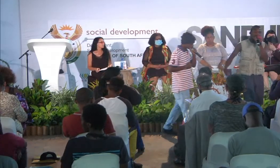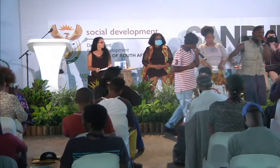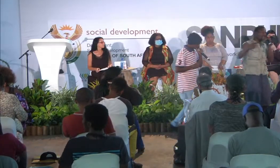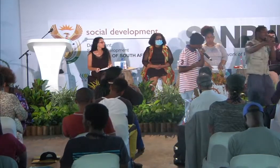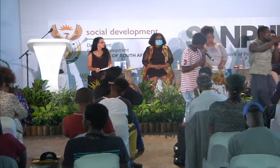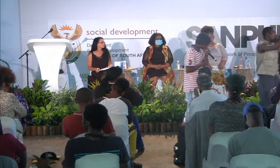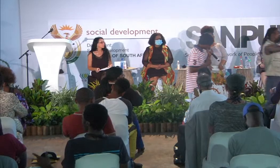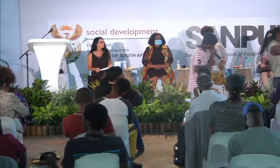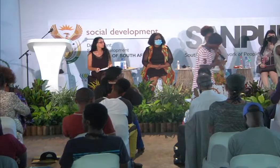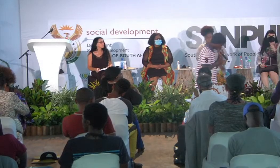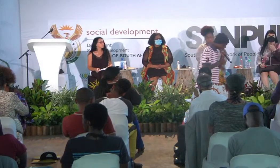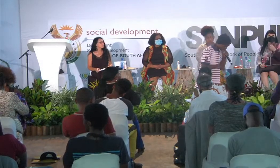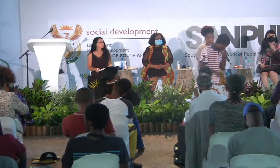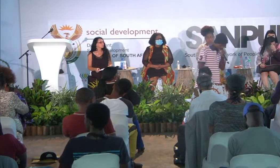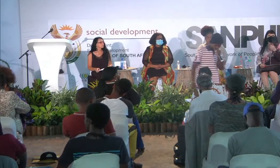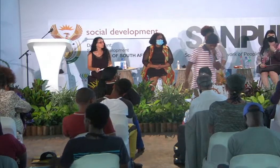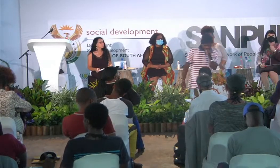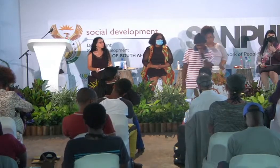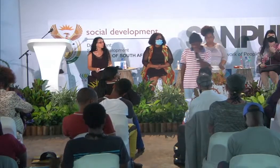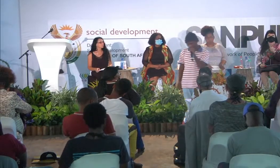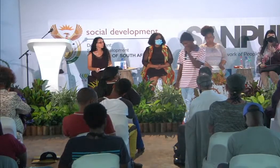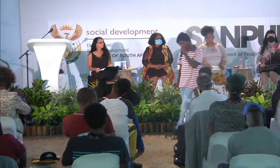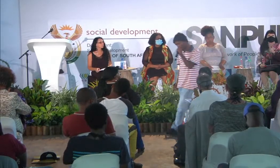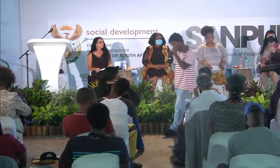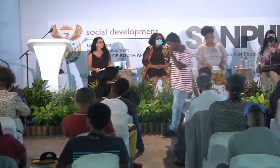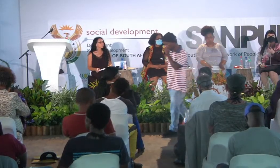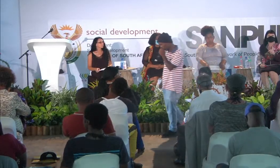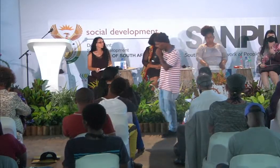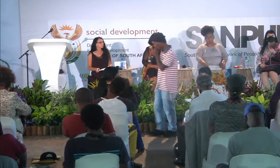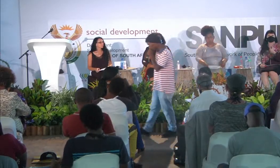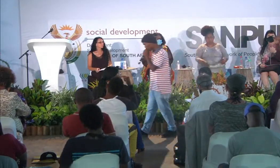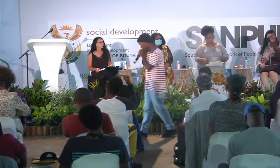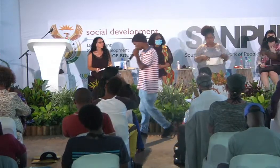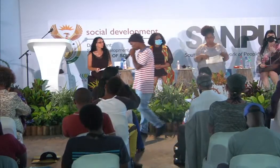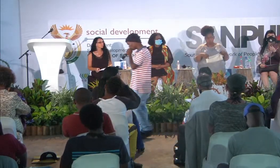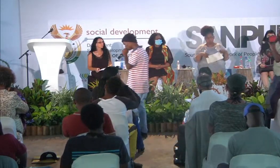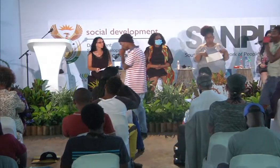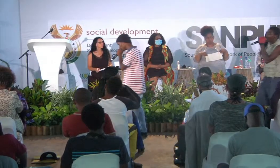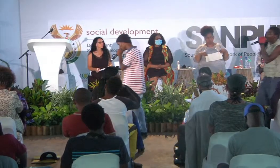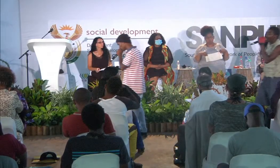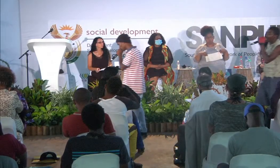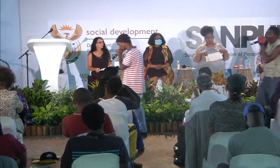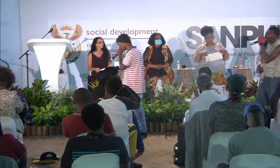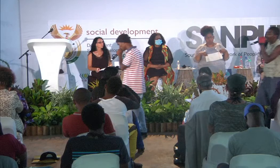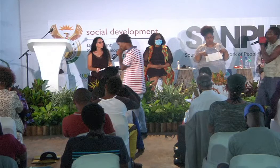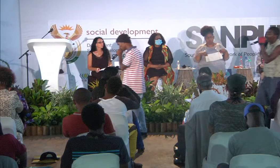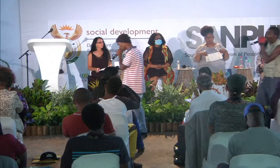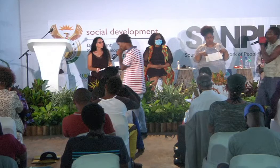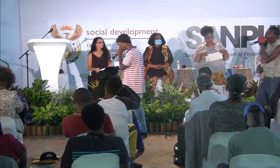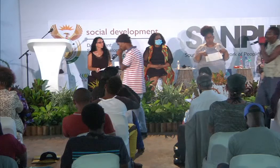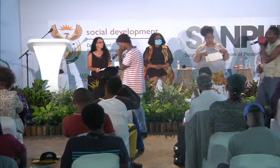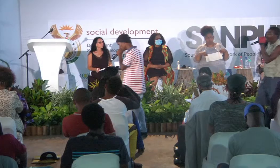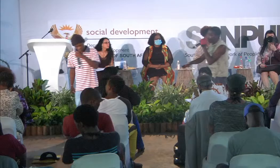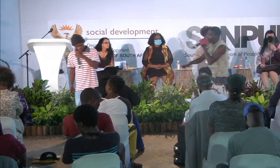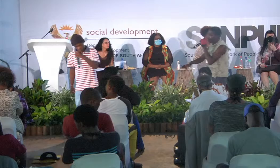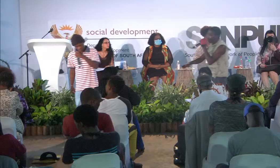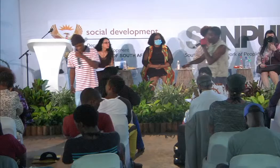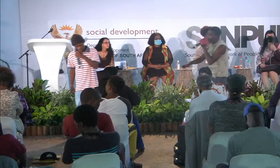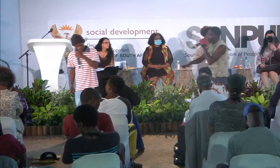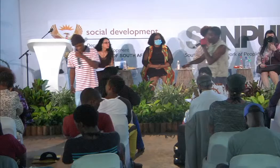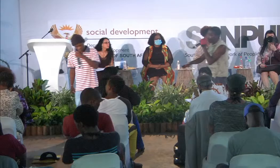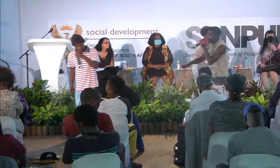njalo yezibhlungu ayipheli yezibhlungu ayipheli yezibhlungu